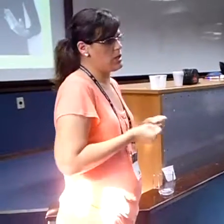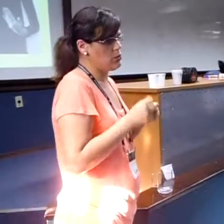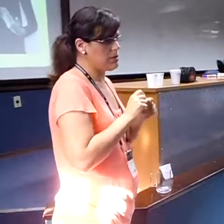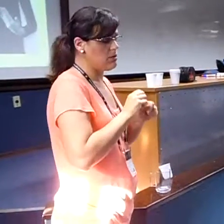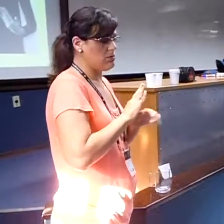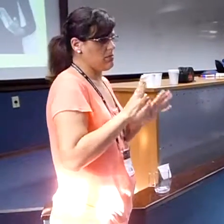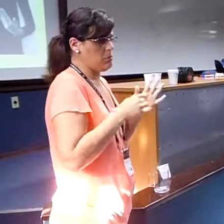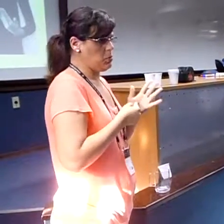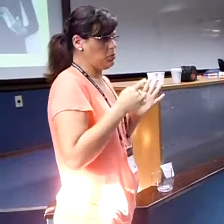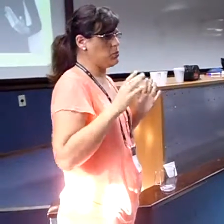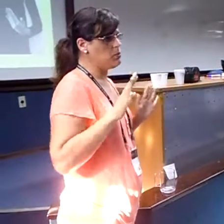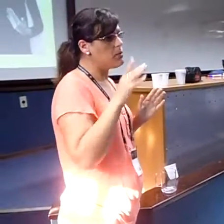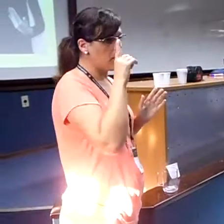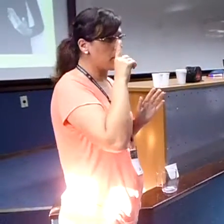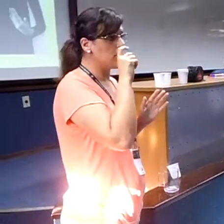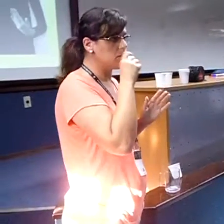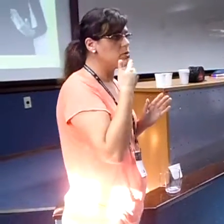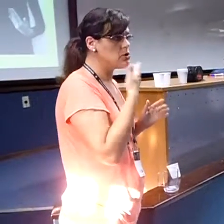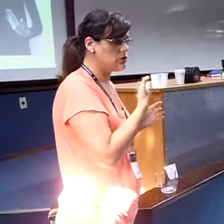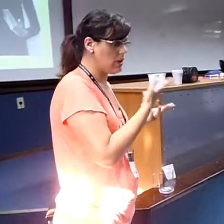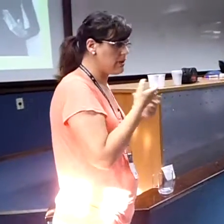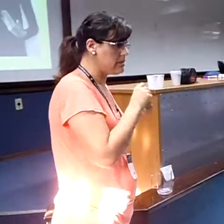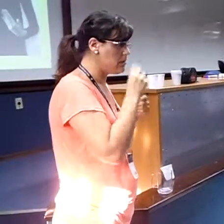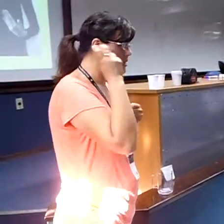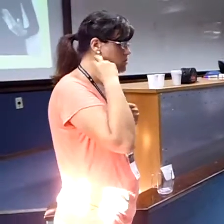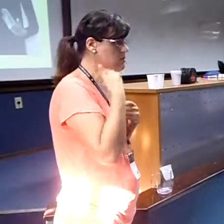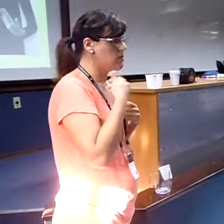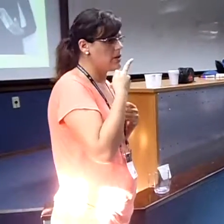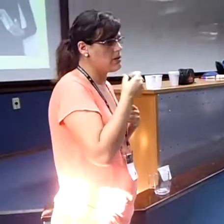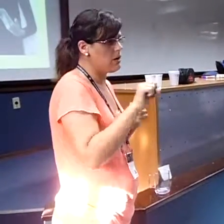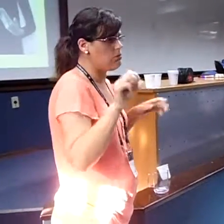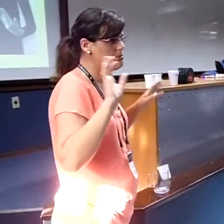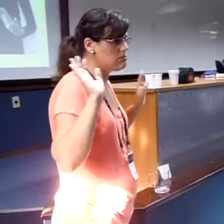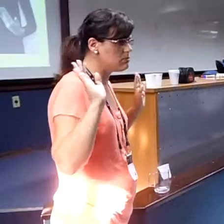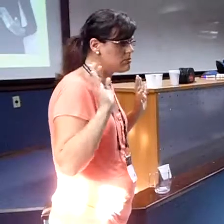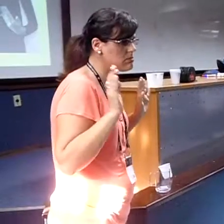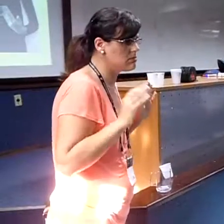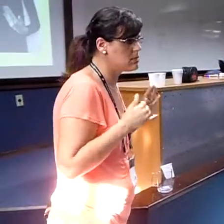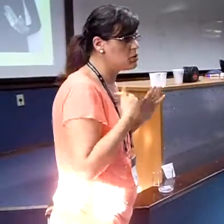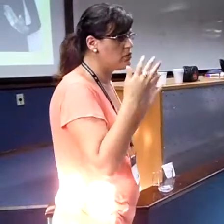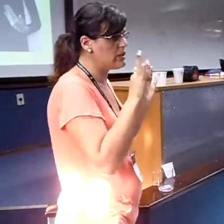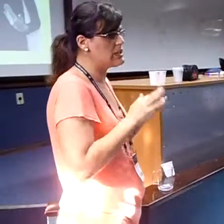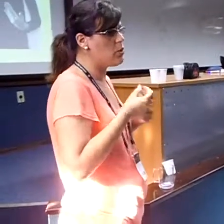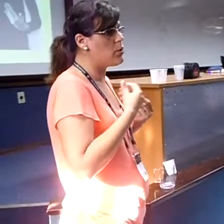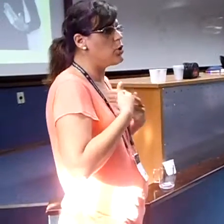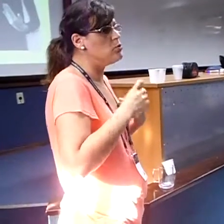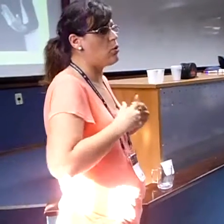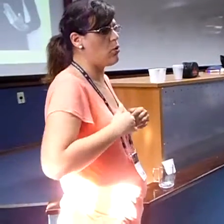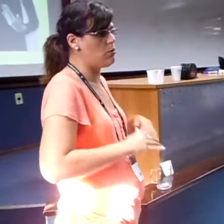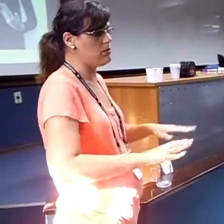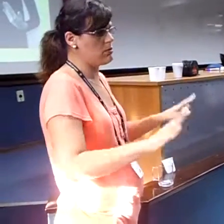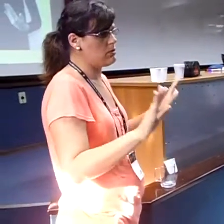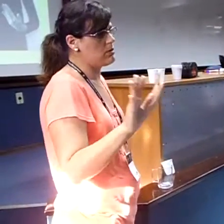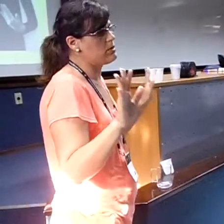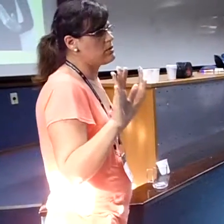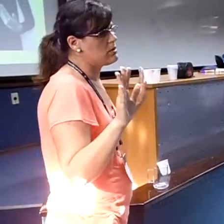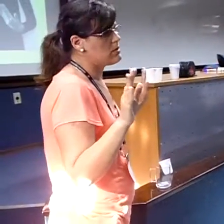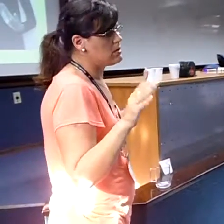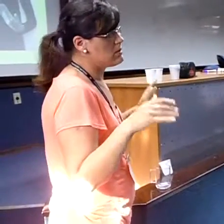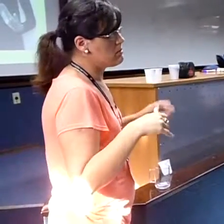né? Não quero polemizar, mas enfim. Né? Meus pais, inclusive, me perguntaram se eu queria fazer um implante coclear, eu disse que não, eu estou muito feliz como